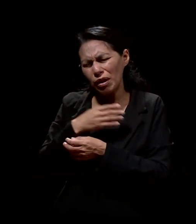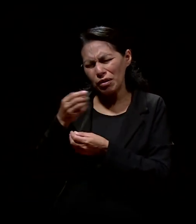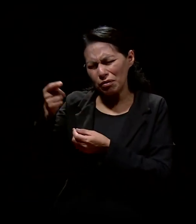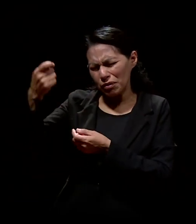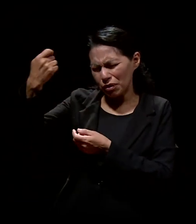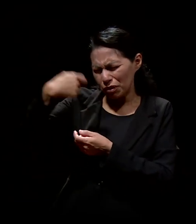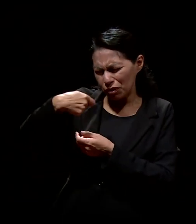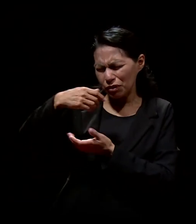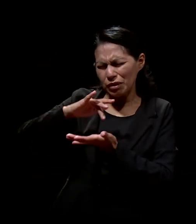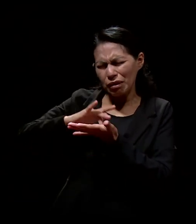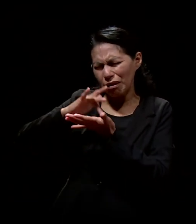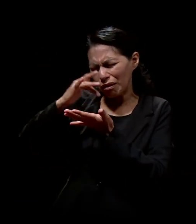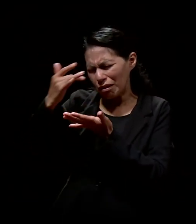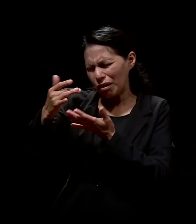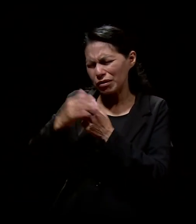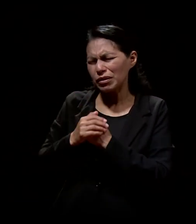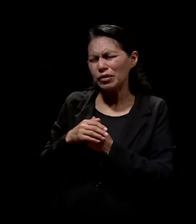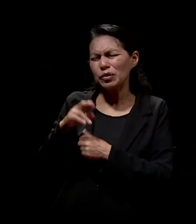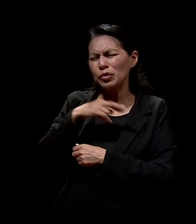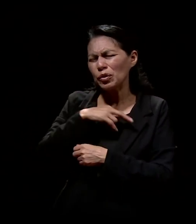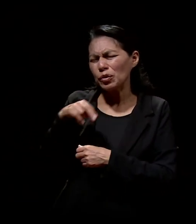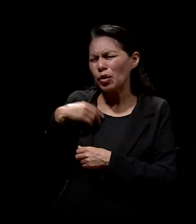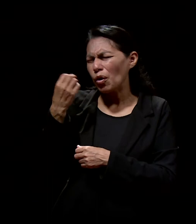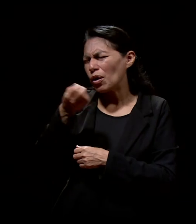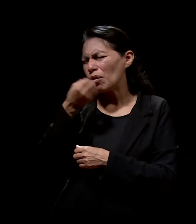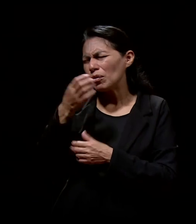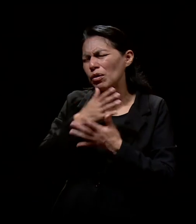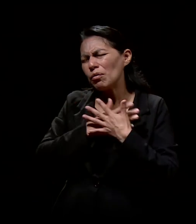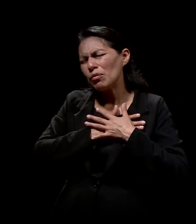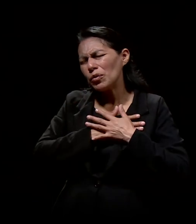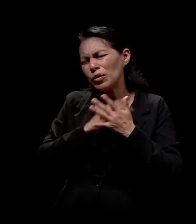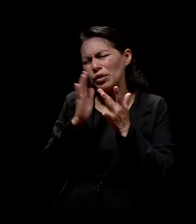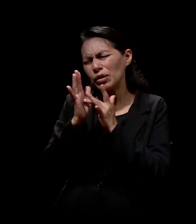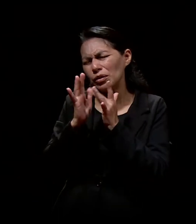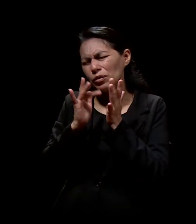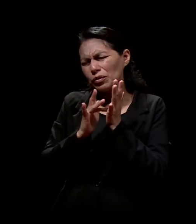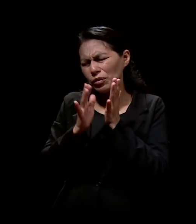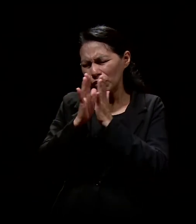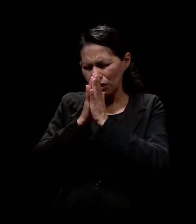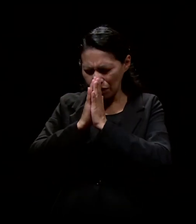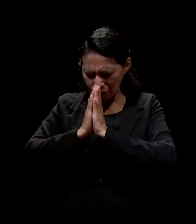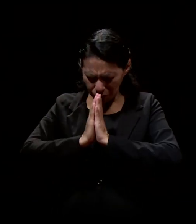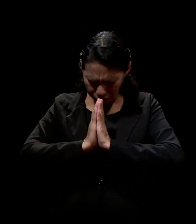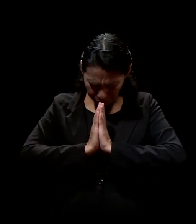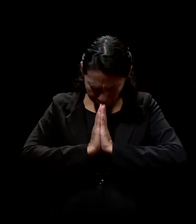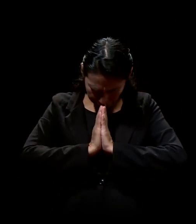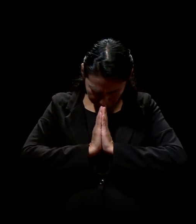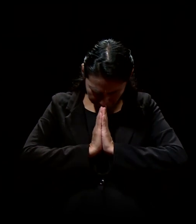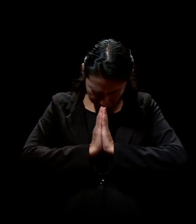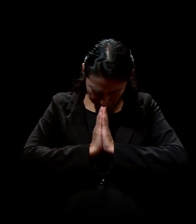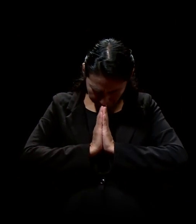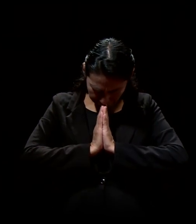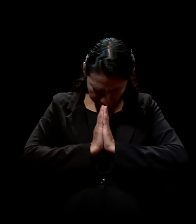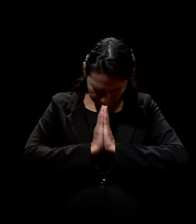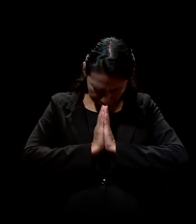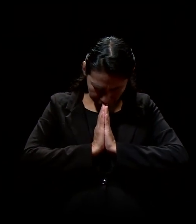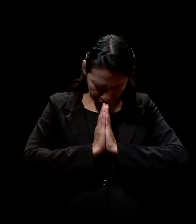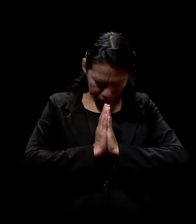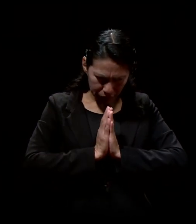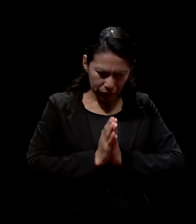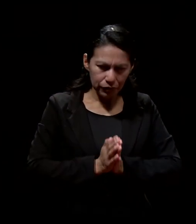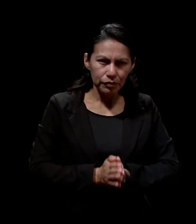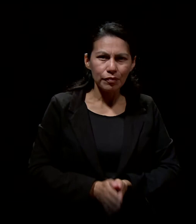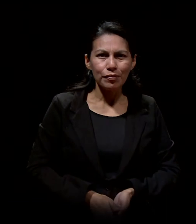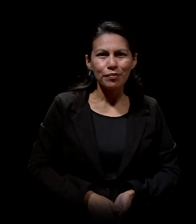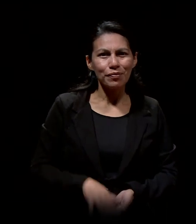Señor, estas oraciones. Lo agradecemos todo en el amor de Jesús. Amén. Amén. Gracias, Gaby,